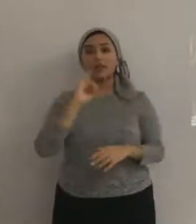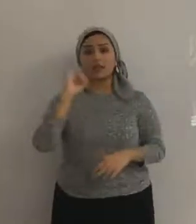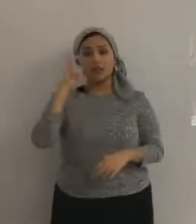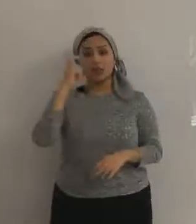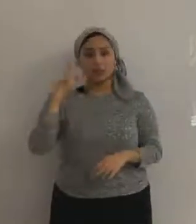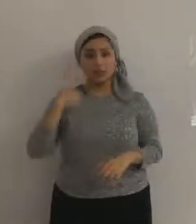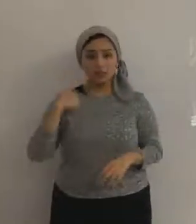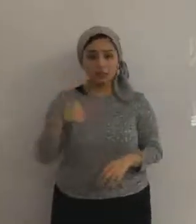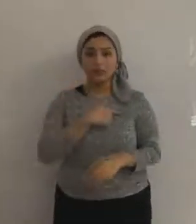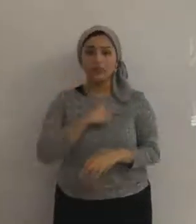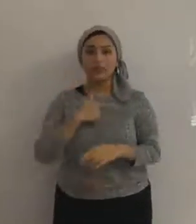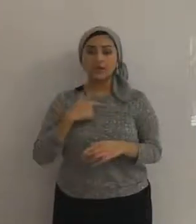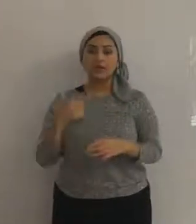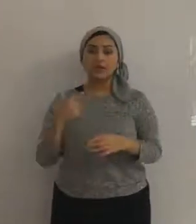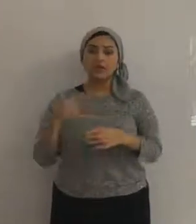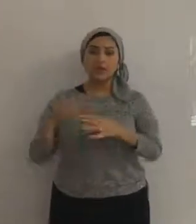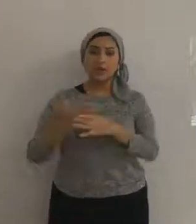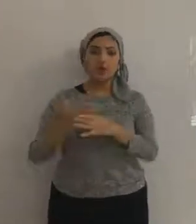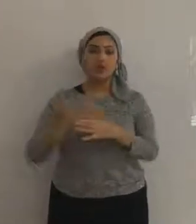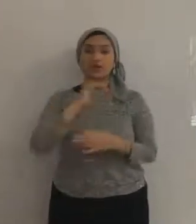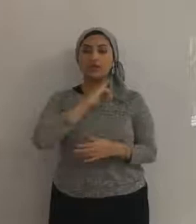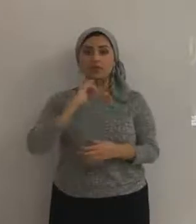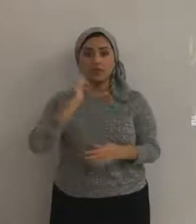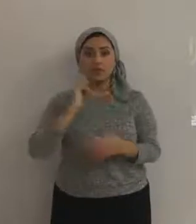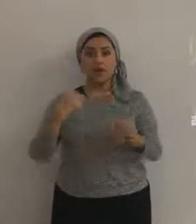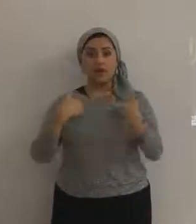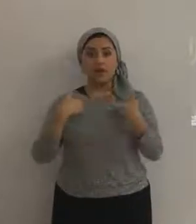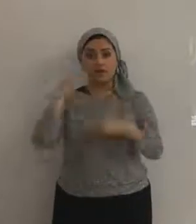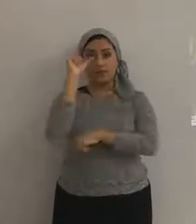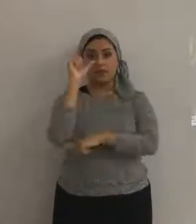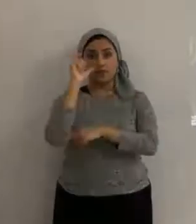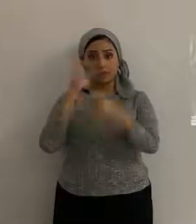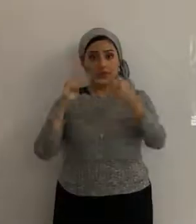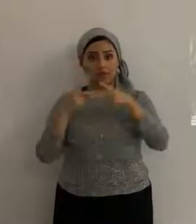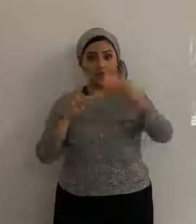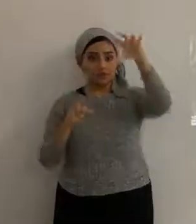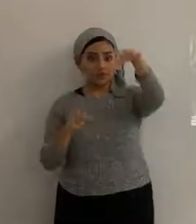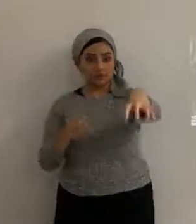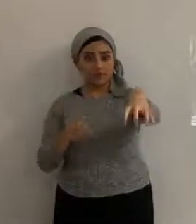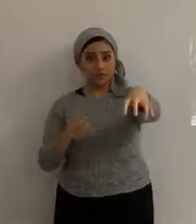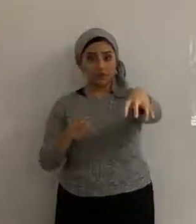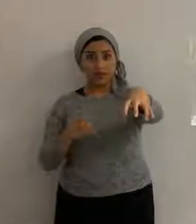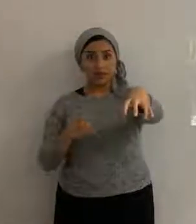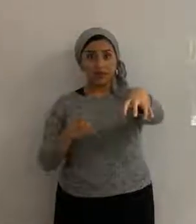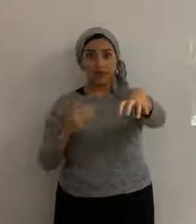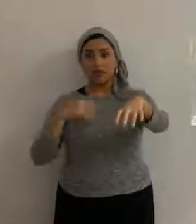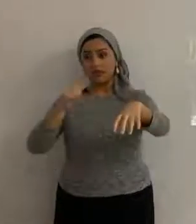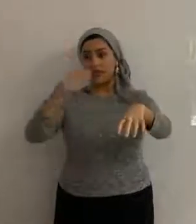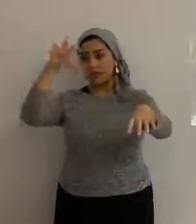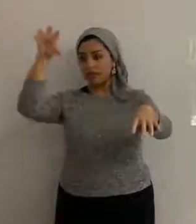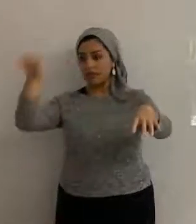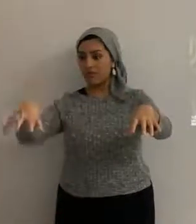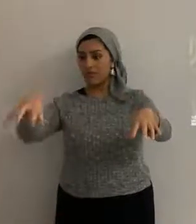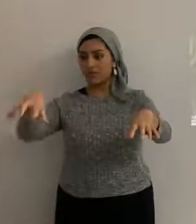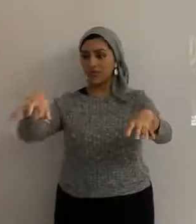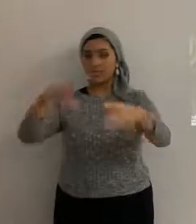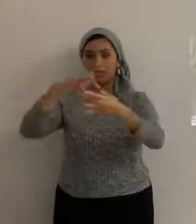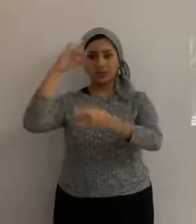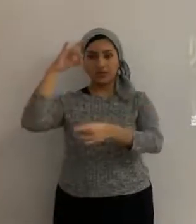de Israel. Repito, está la cúpula de la roca, la cúpula de los espíritus. Tendría que ser tirada esa